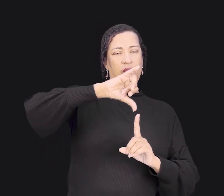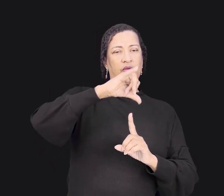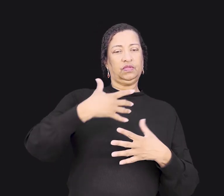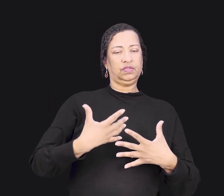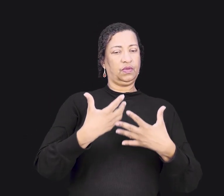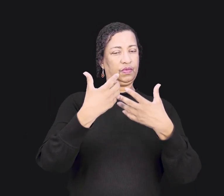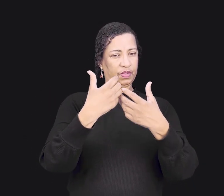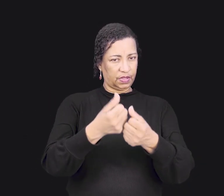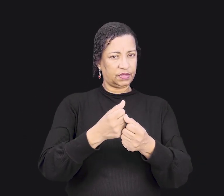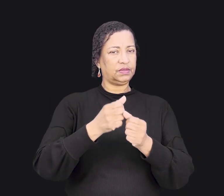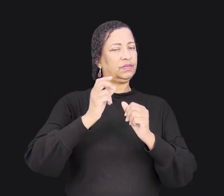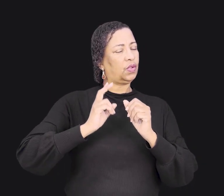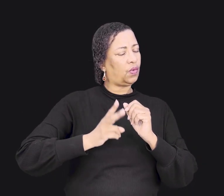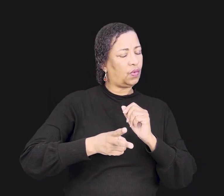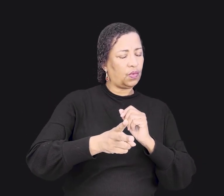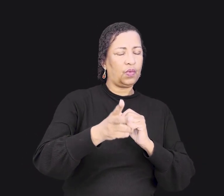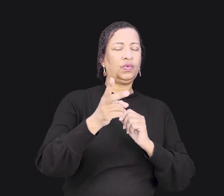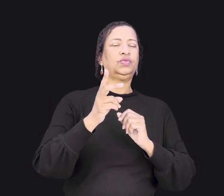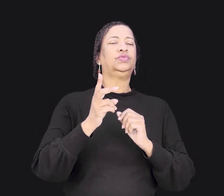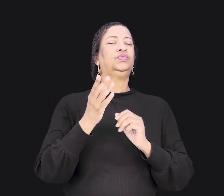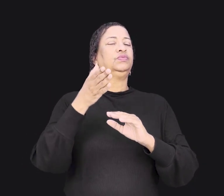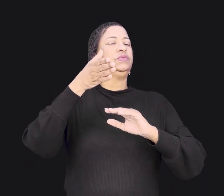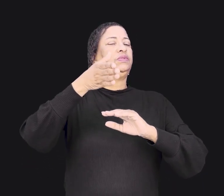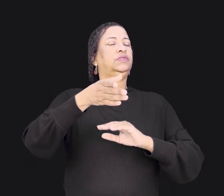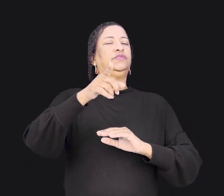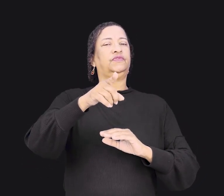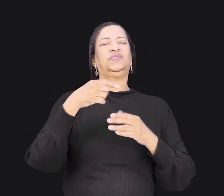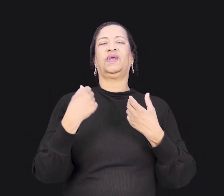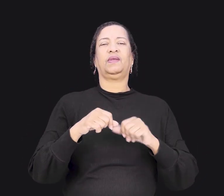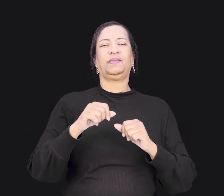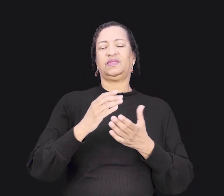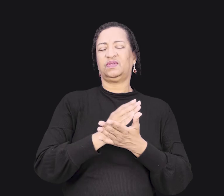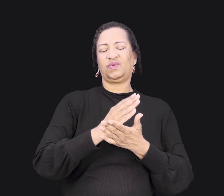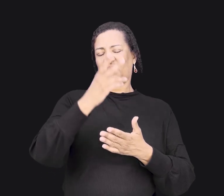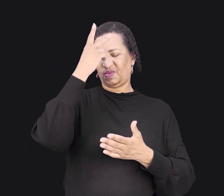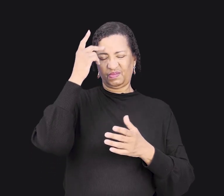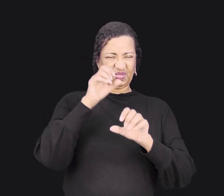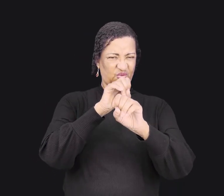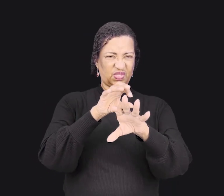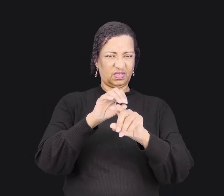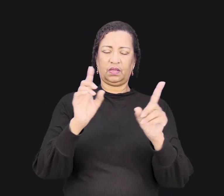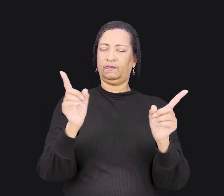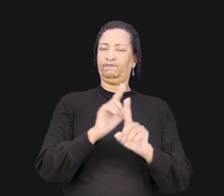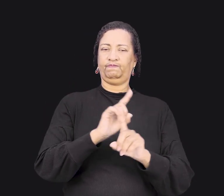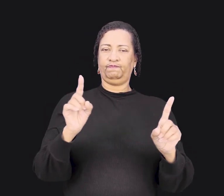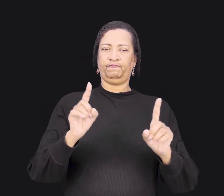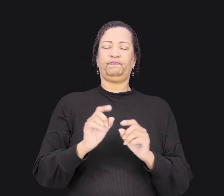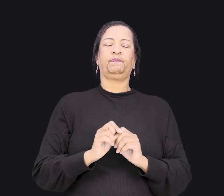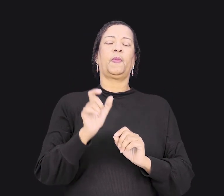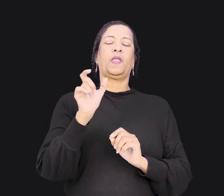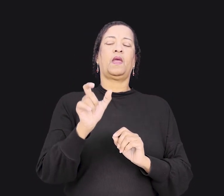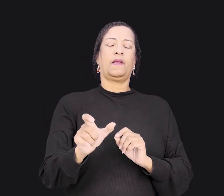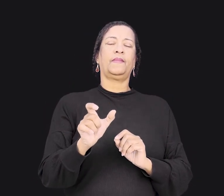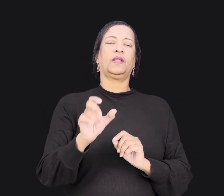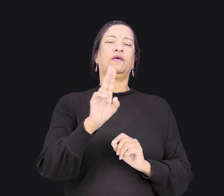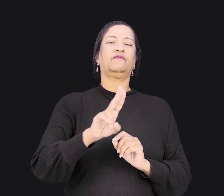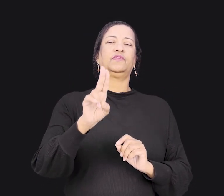dele permanece em vocês, e não precisam que alguém os ensine. A palavra grega usada para a unção nestes